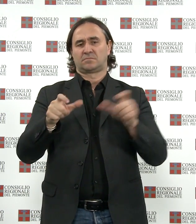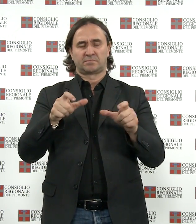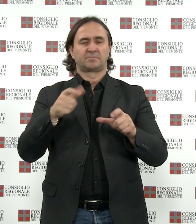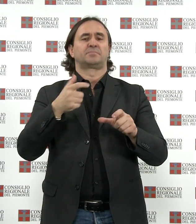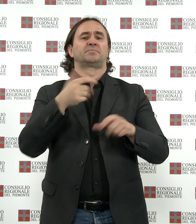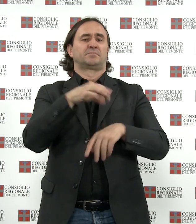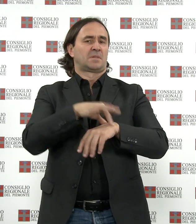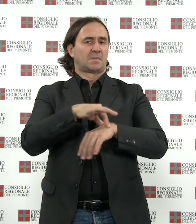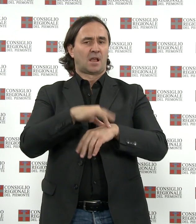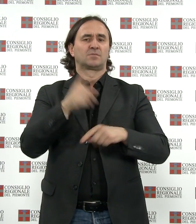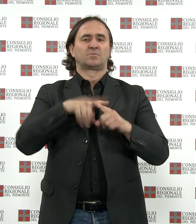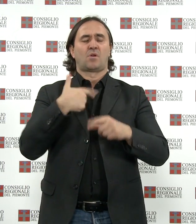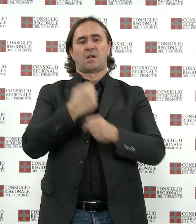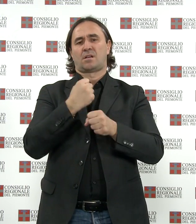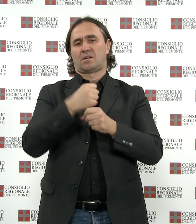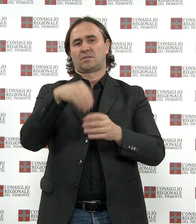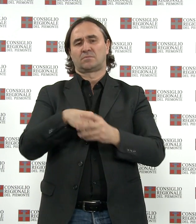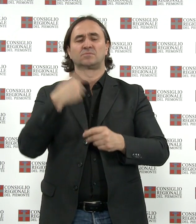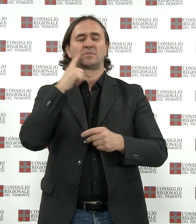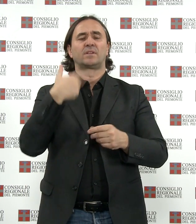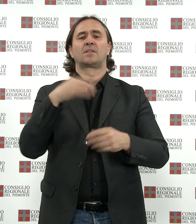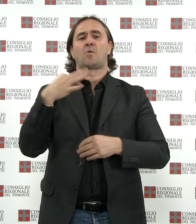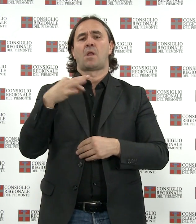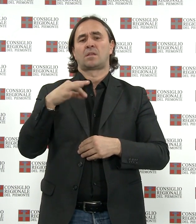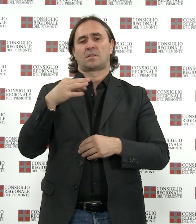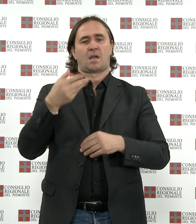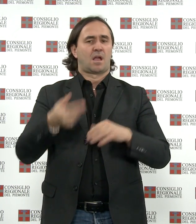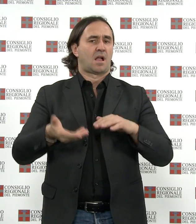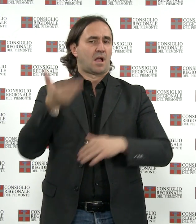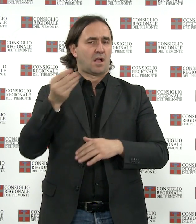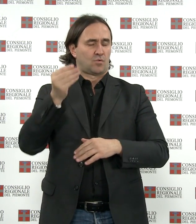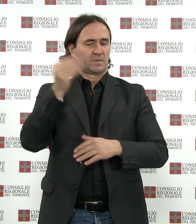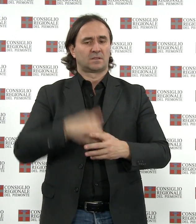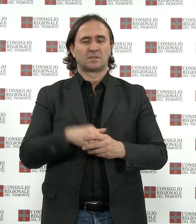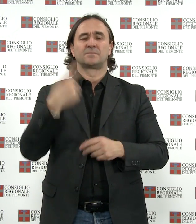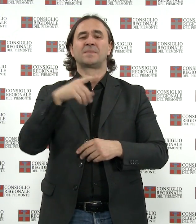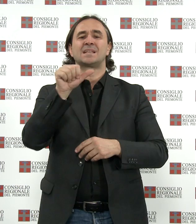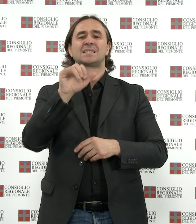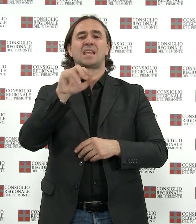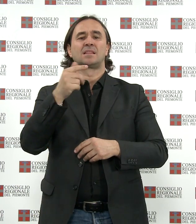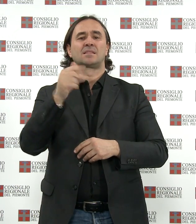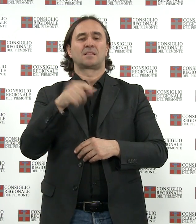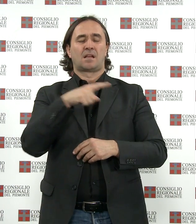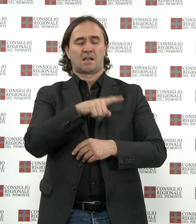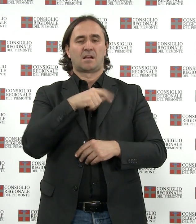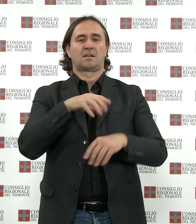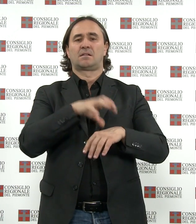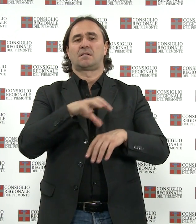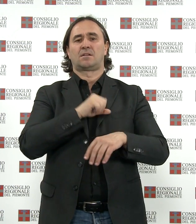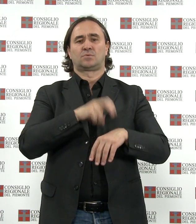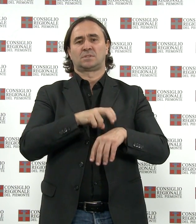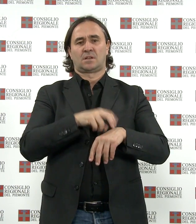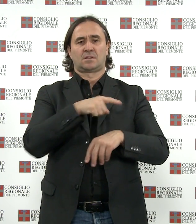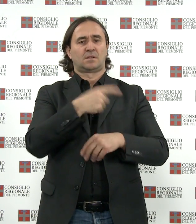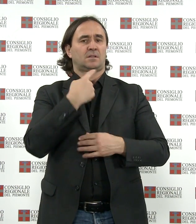la qualità dell'assistenza e la sicurezza. Lo ha dichiarato l'assessore alla sanità Antonio Saitta in commissione. Le opposizioni